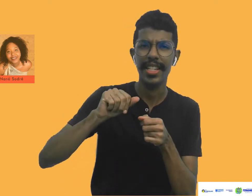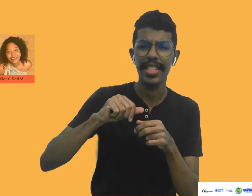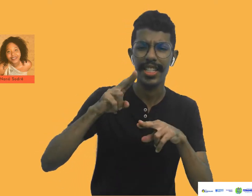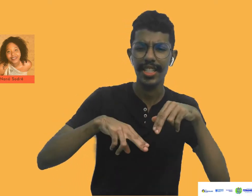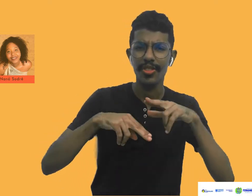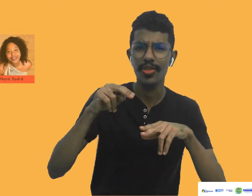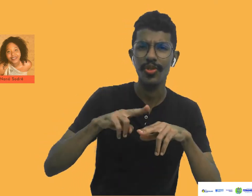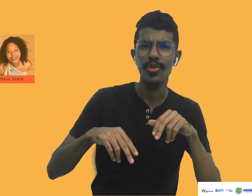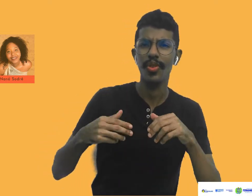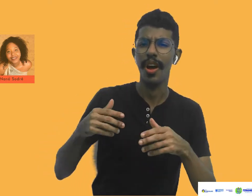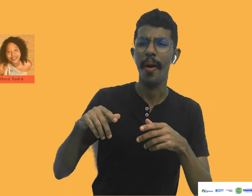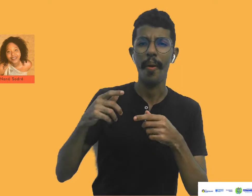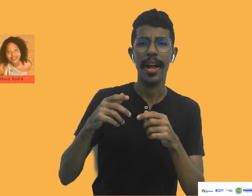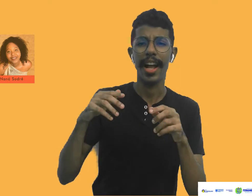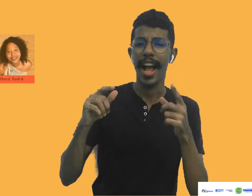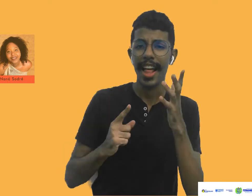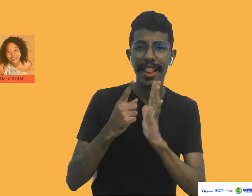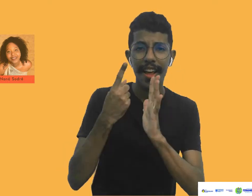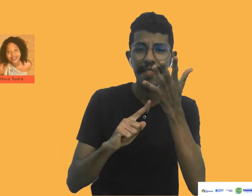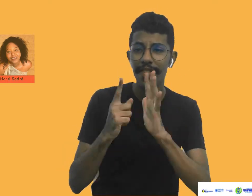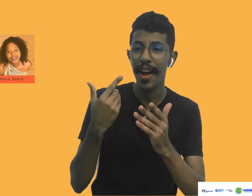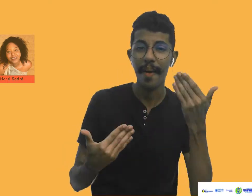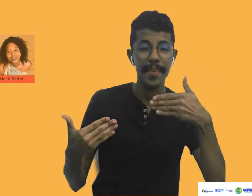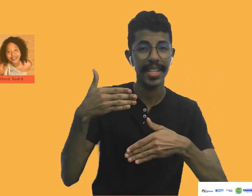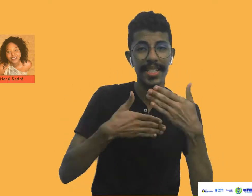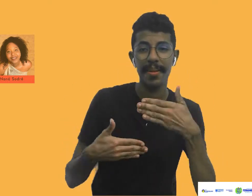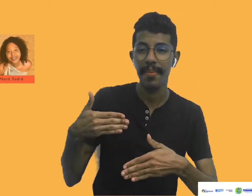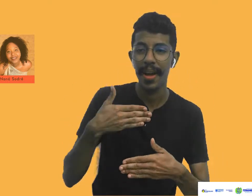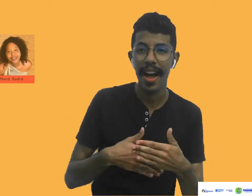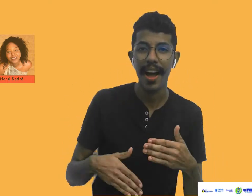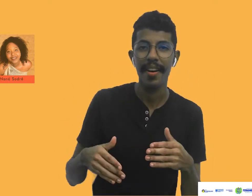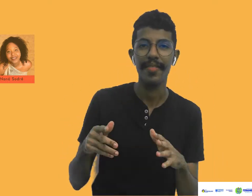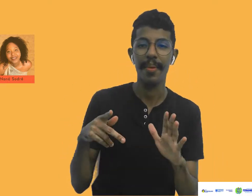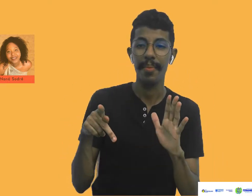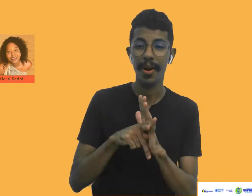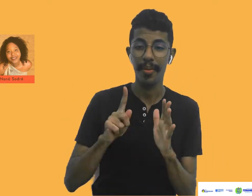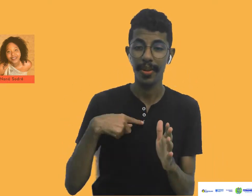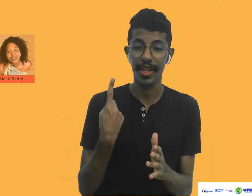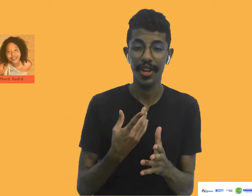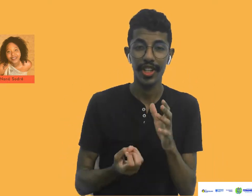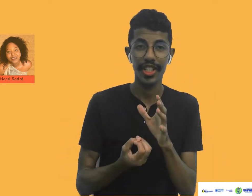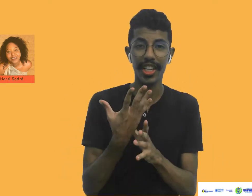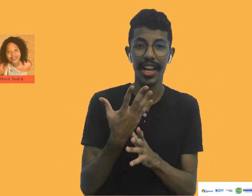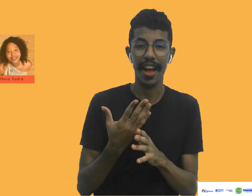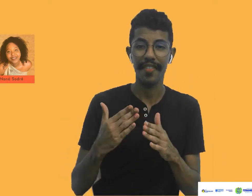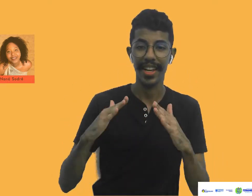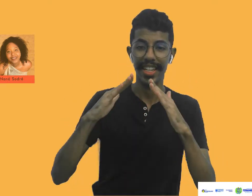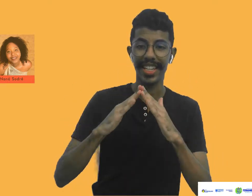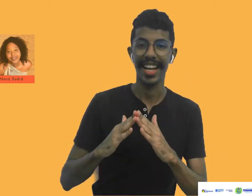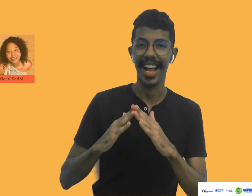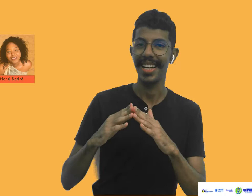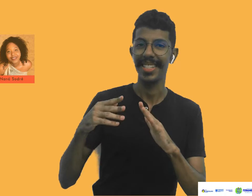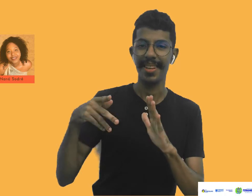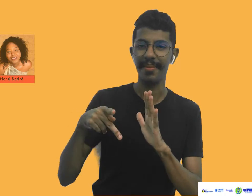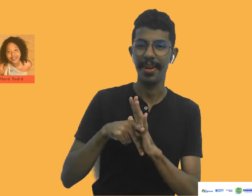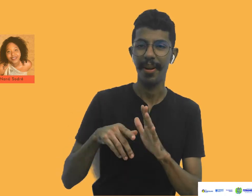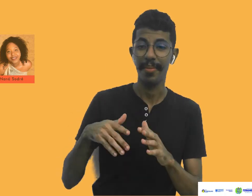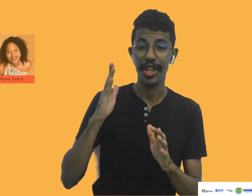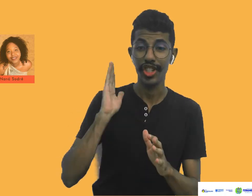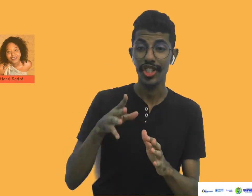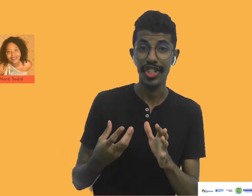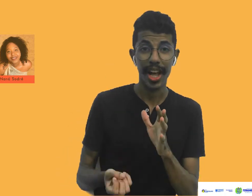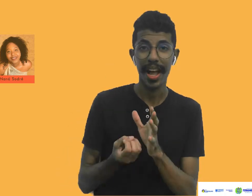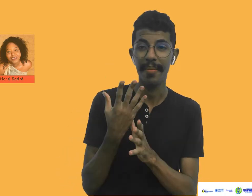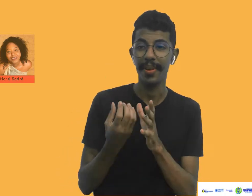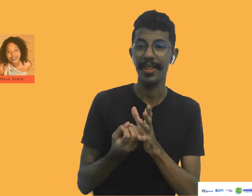por desfiles, eu fazia parte do bloco carnavalesco infantil que a gente criava no nosso quintal, né? A pessoa já